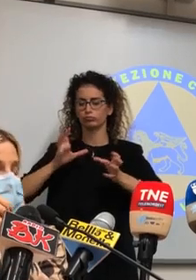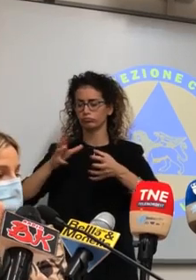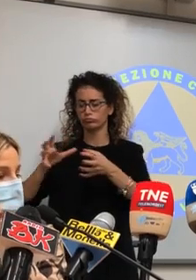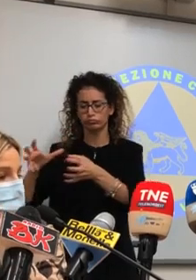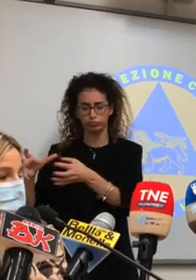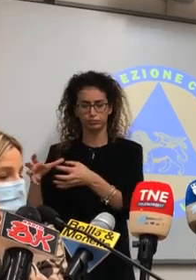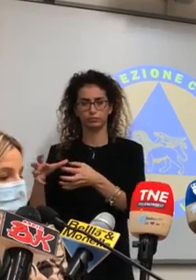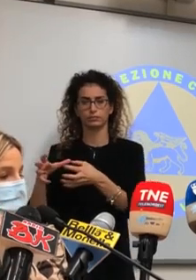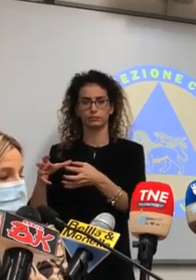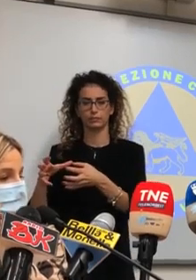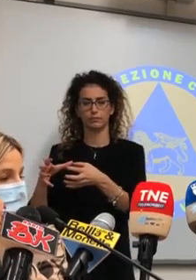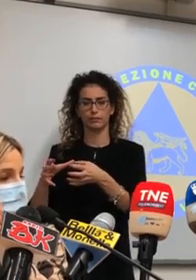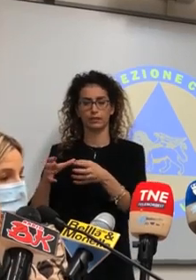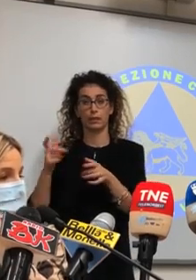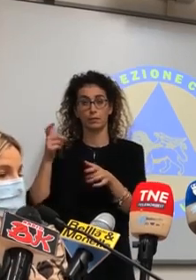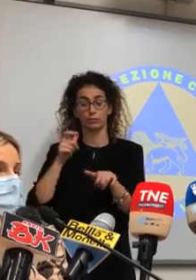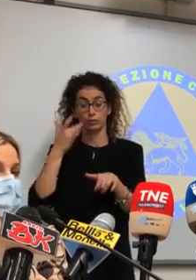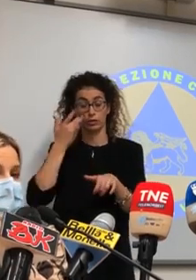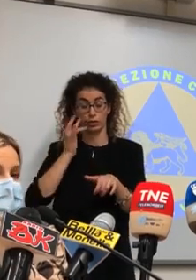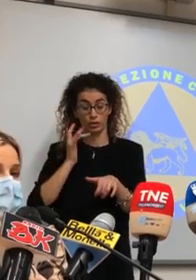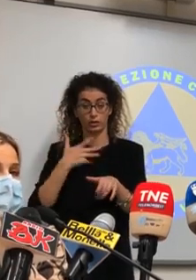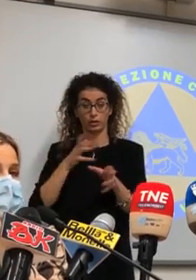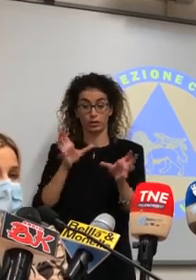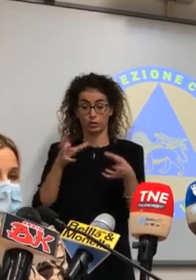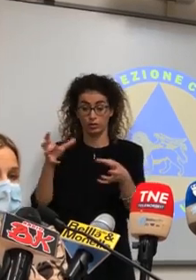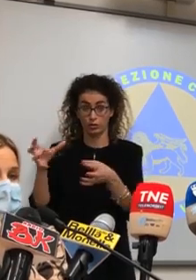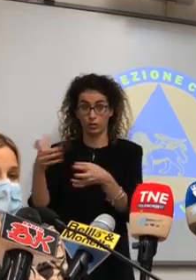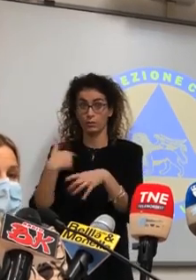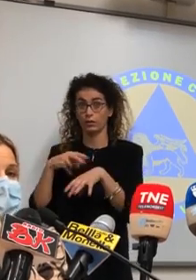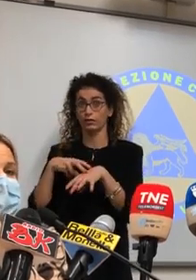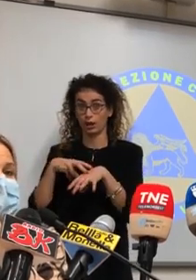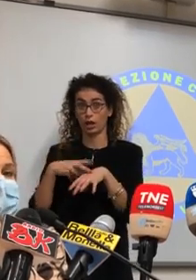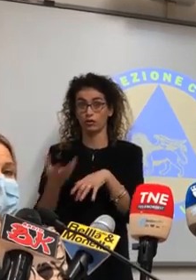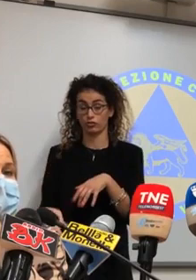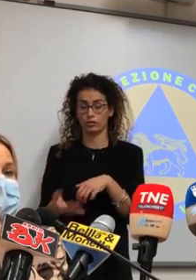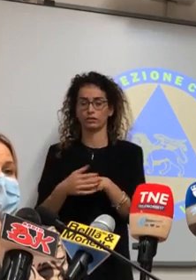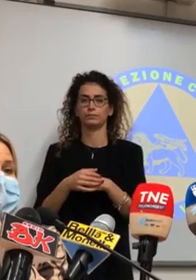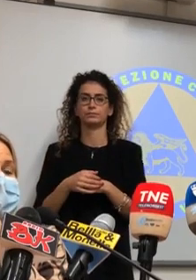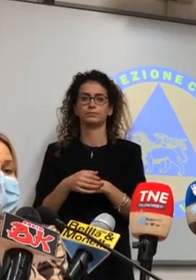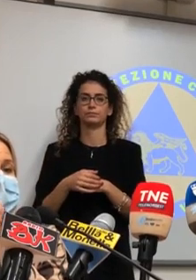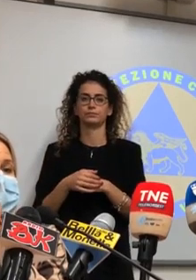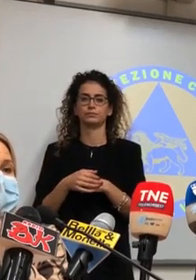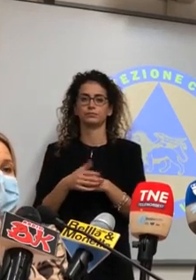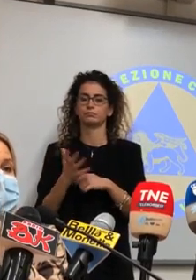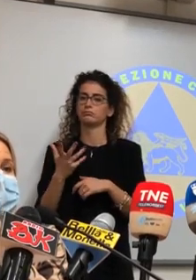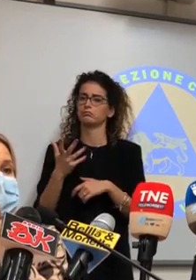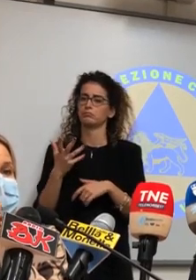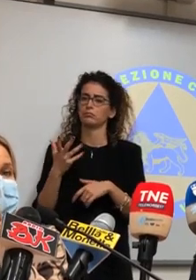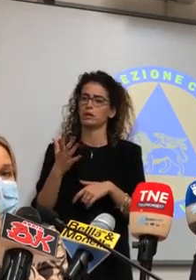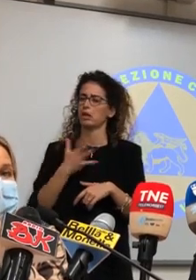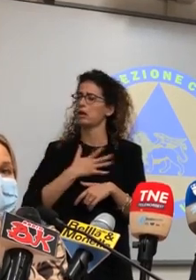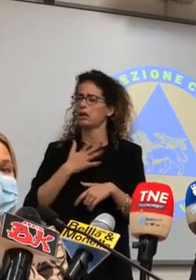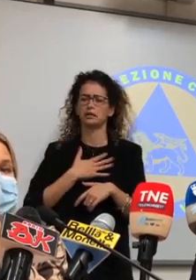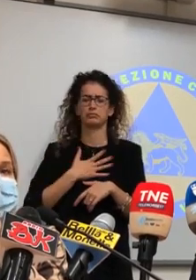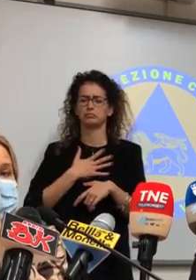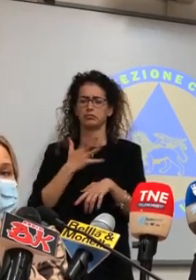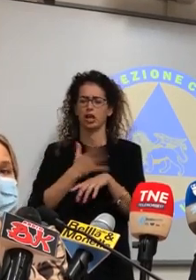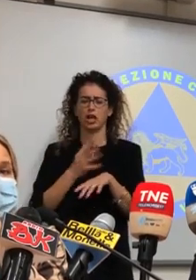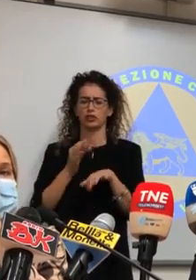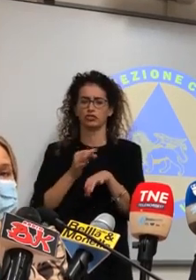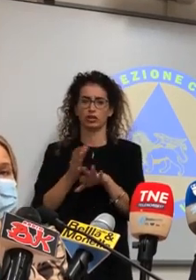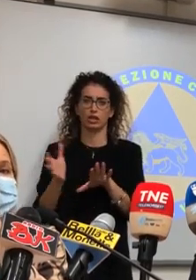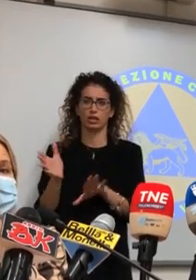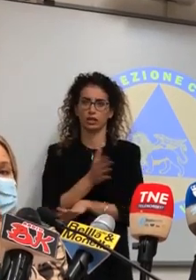di soggetti a rischio particolarmente vulnerabili a cui, indipendentemente dall'età,